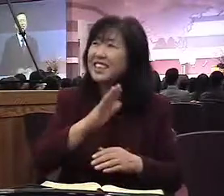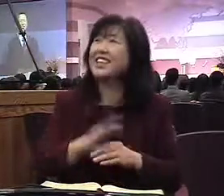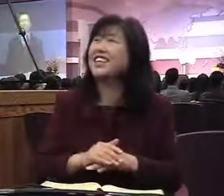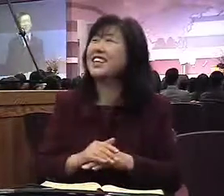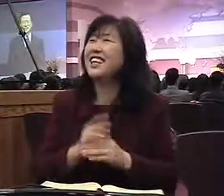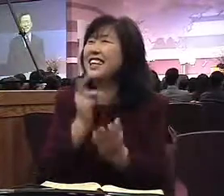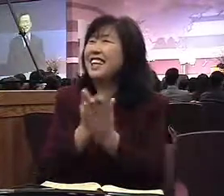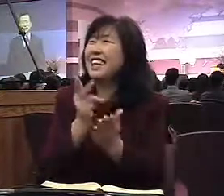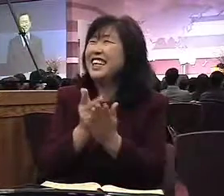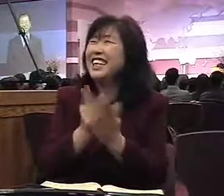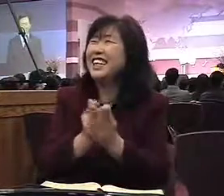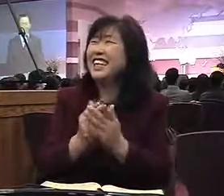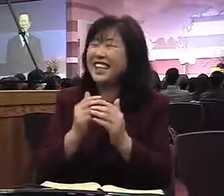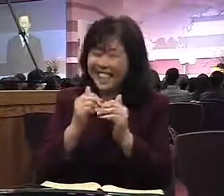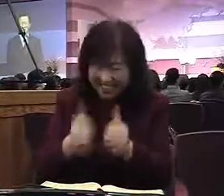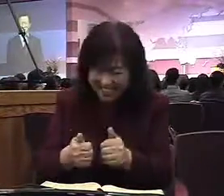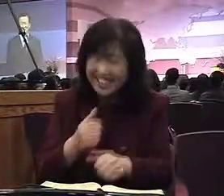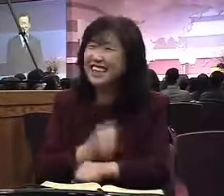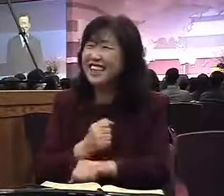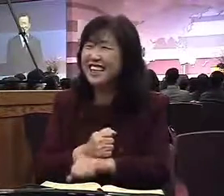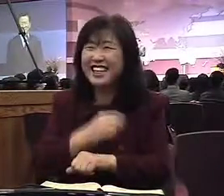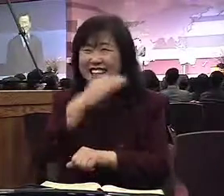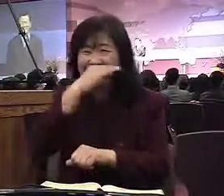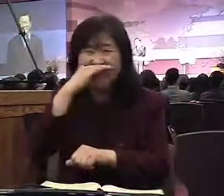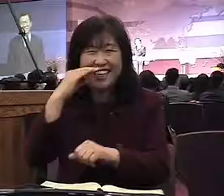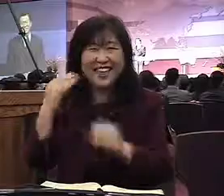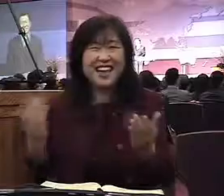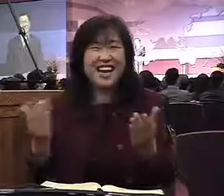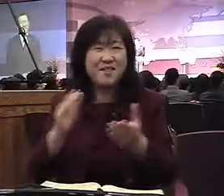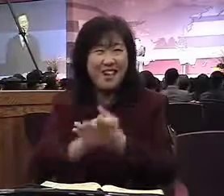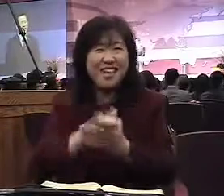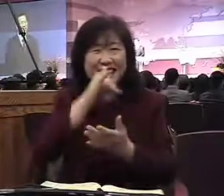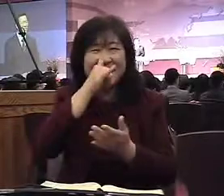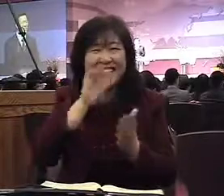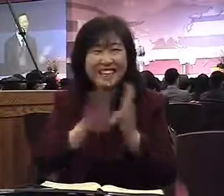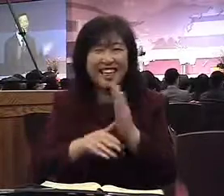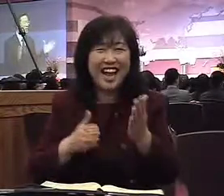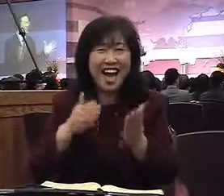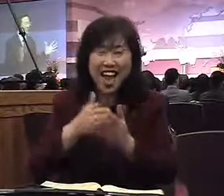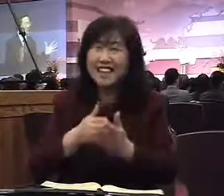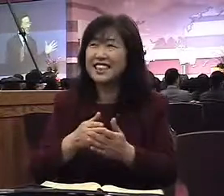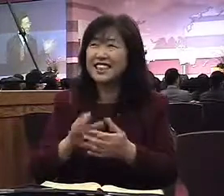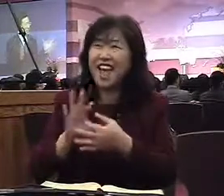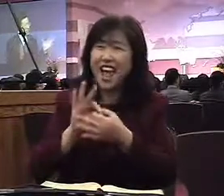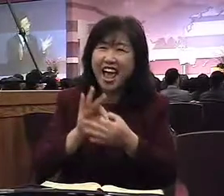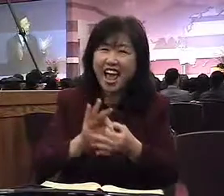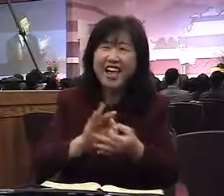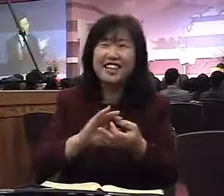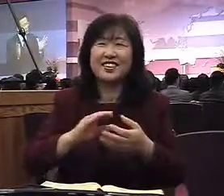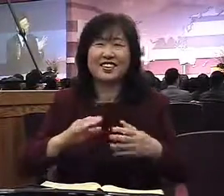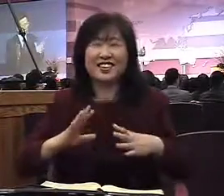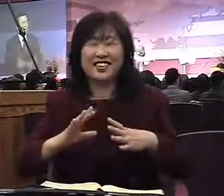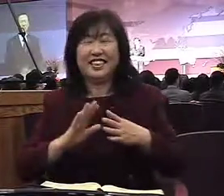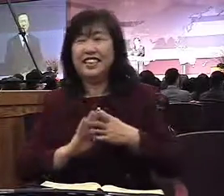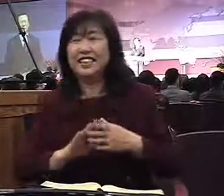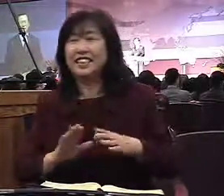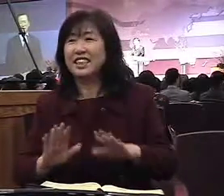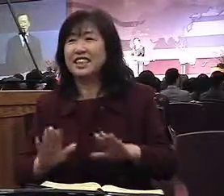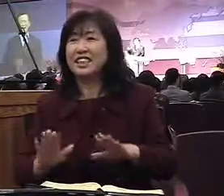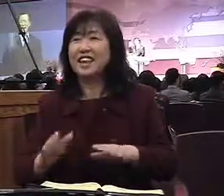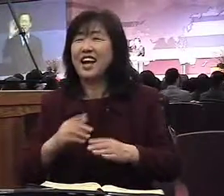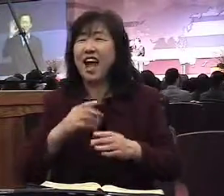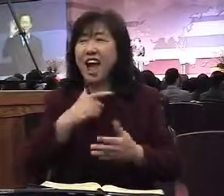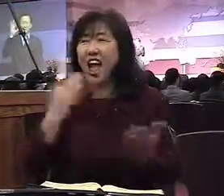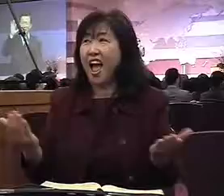아멘. 이제 제대로 됐습니다. 근데 사실 남자 사나이에는 그런 감동들이 굉장히 많은